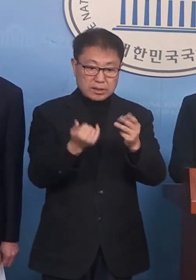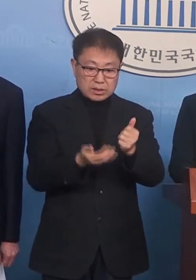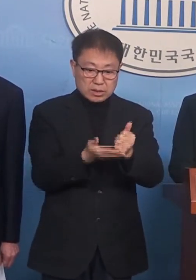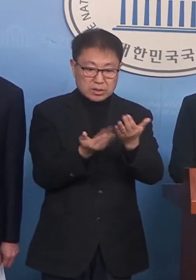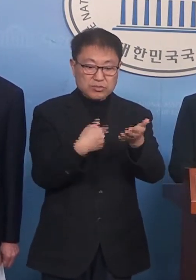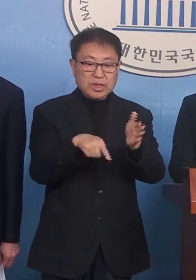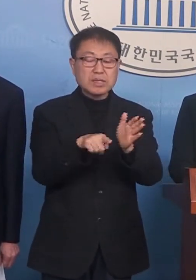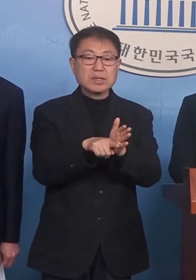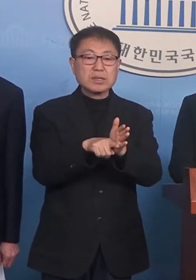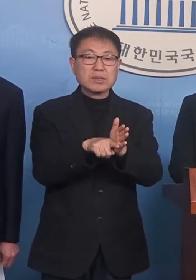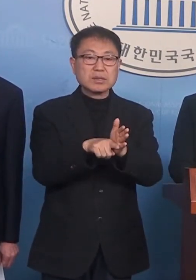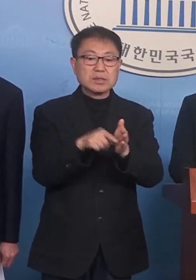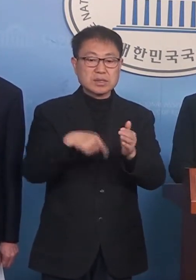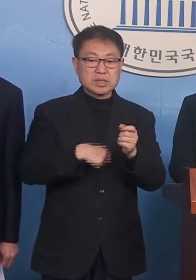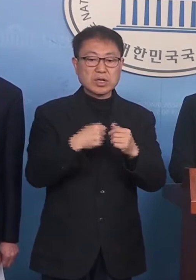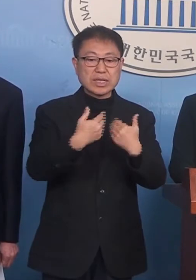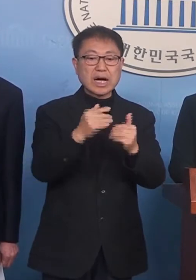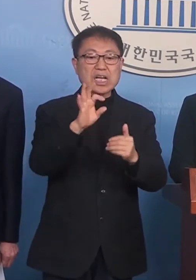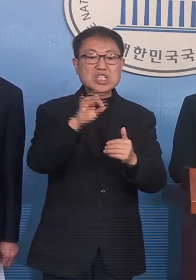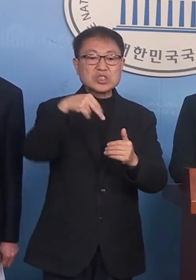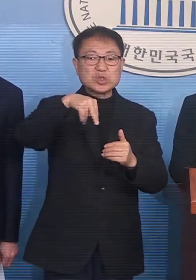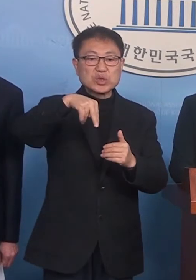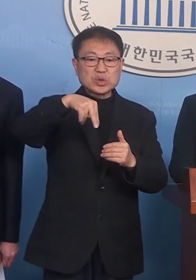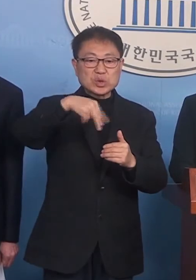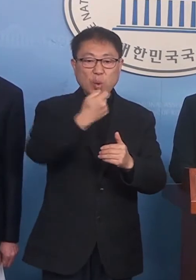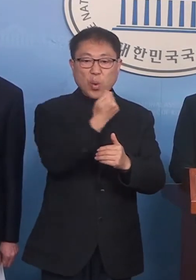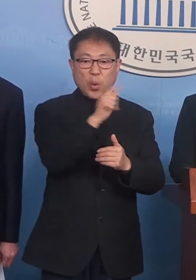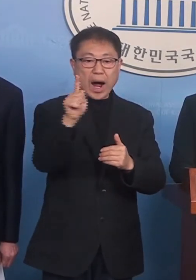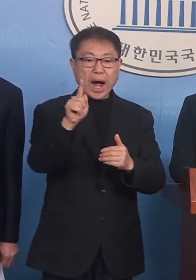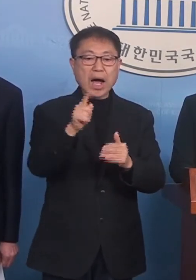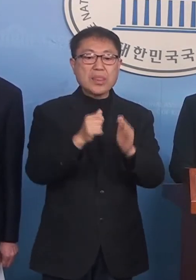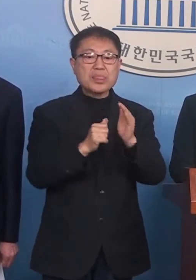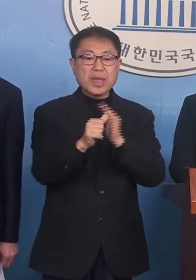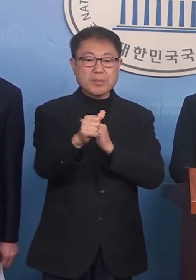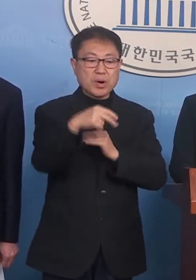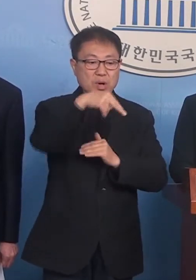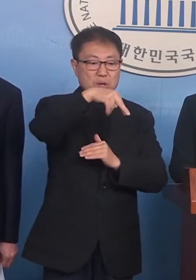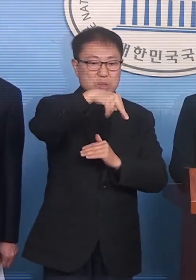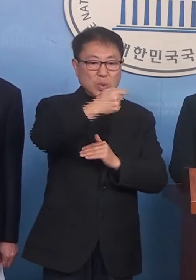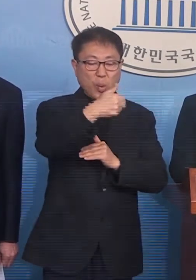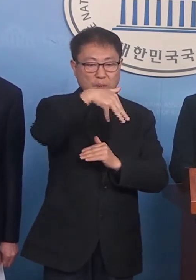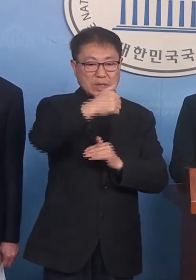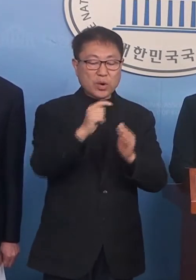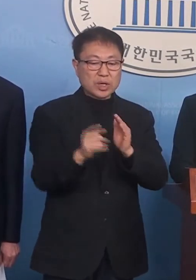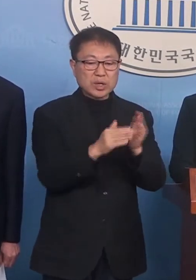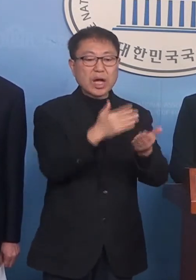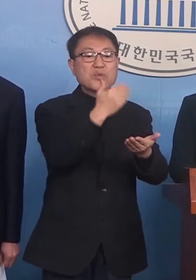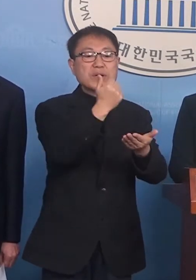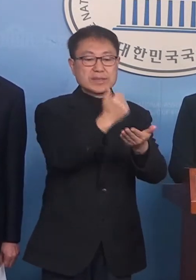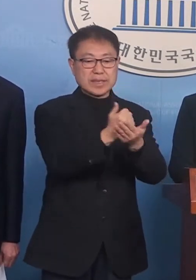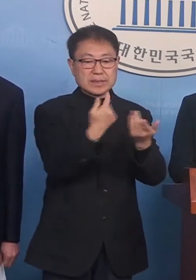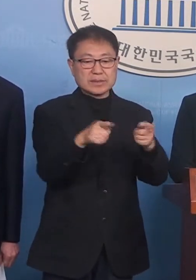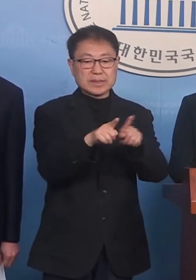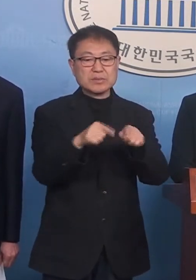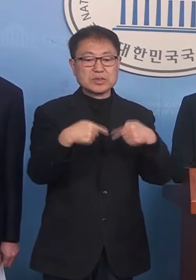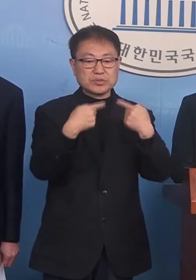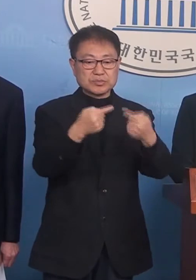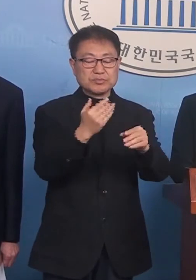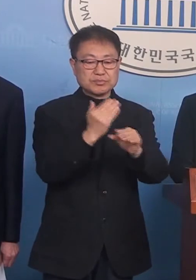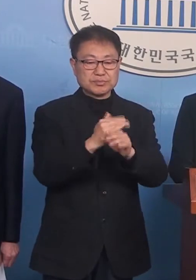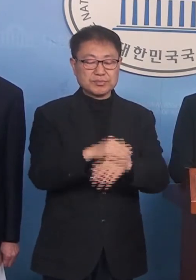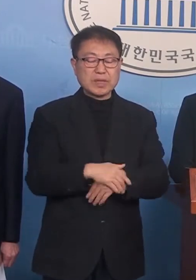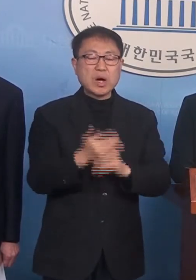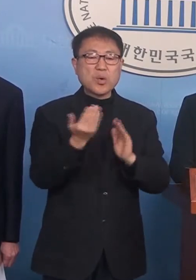격려하기 위해서 저희 정의당 윤소아 원내대표 그리고 송치영 경기도당 위원장이 함께하셨습니다. 또